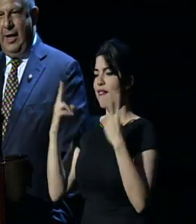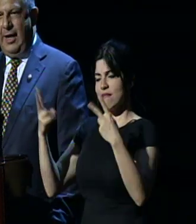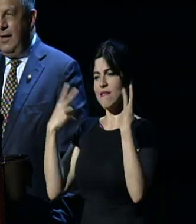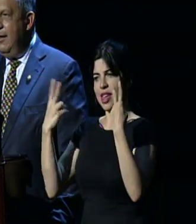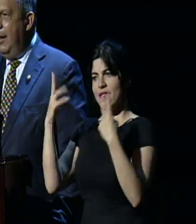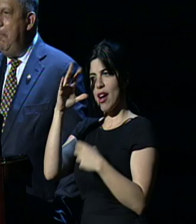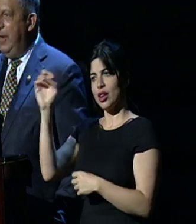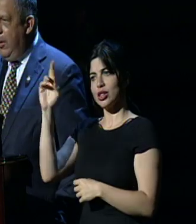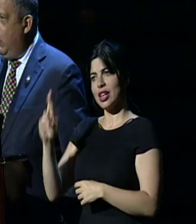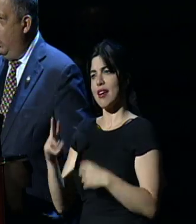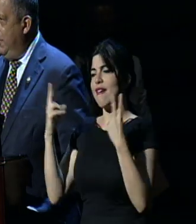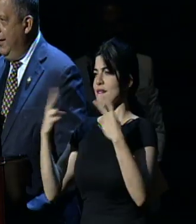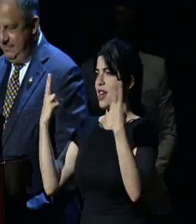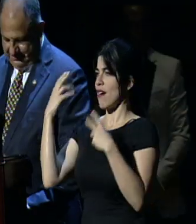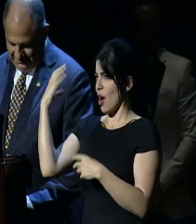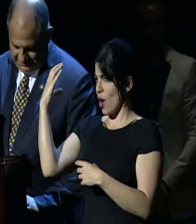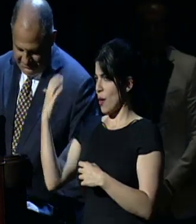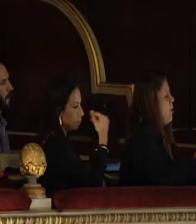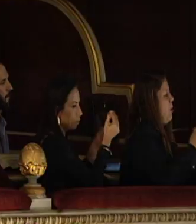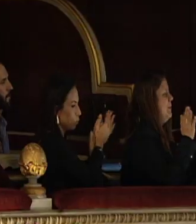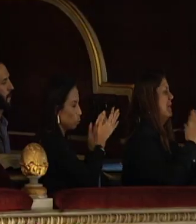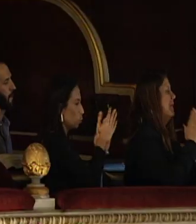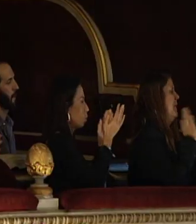Costa Rica! ¡Viva Colombia!